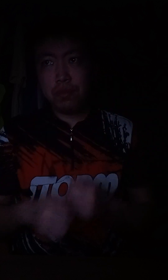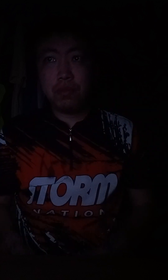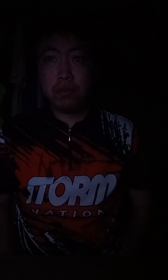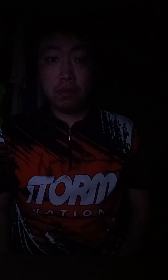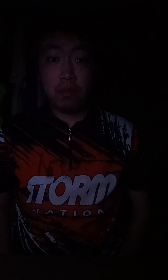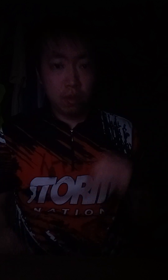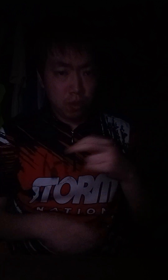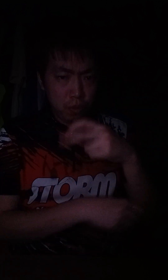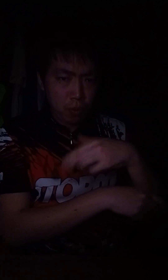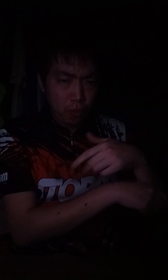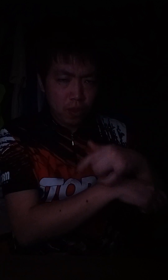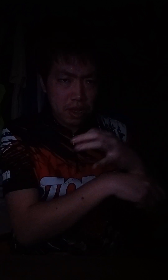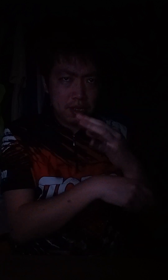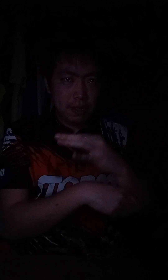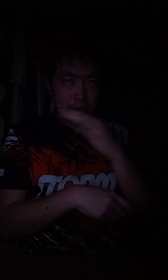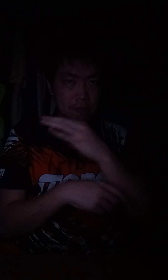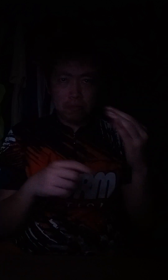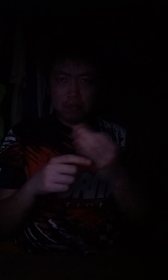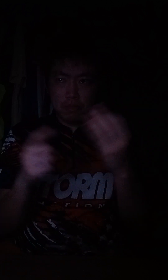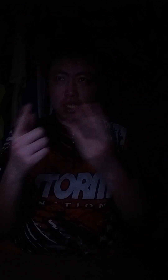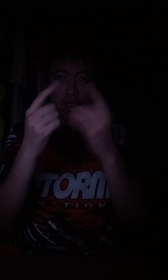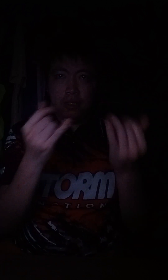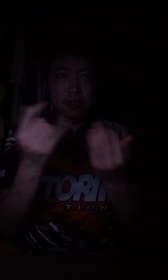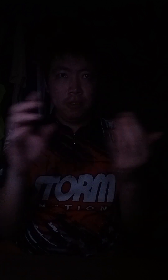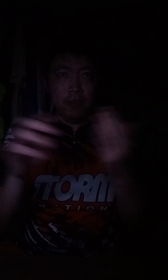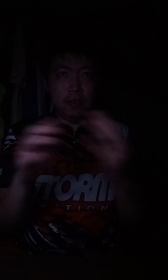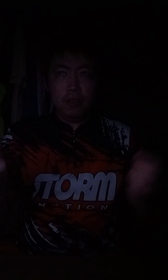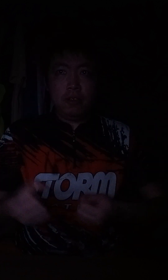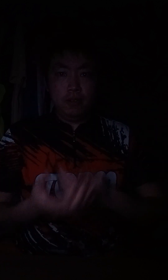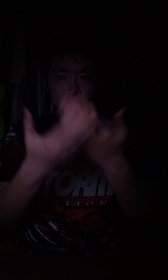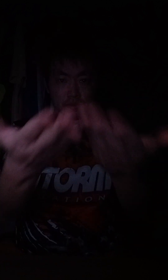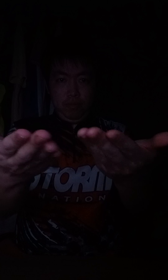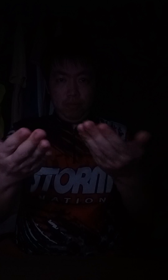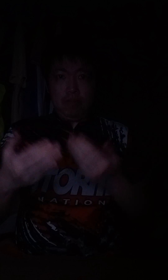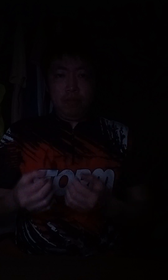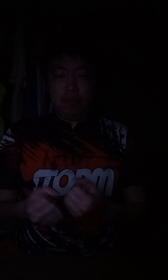공무원이 이러니 어디 믿을 만한 시설이 있을까 모르겠습니다. 강준원 기자가 보도합니다.